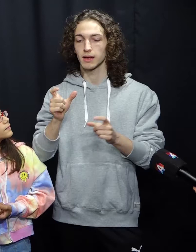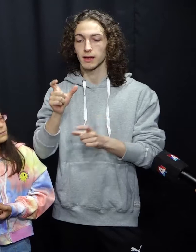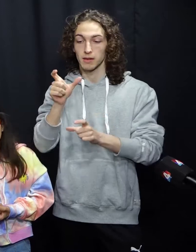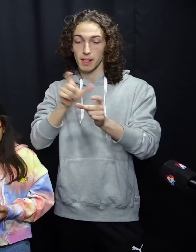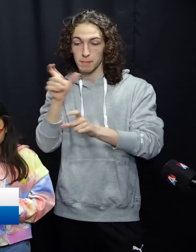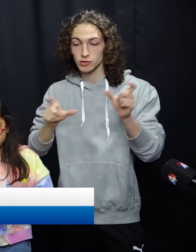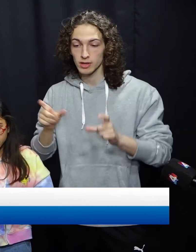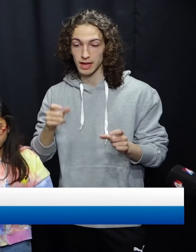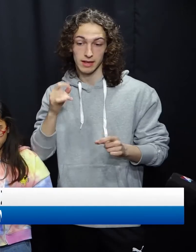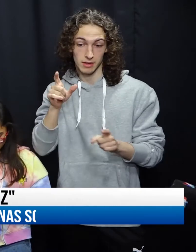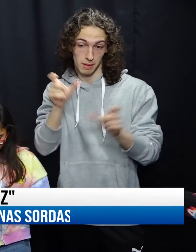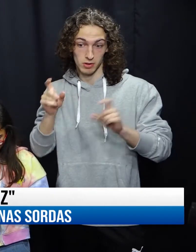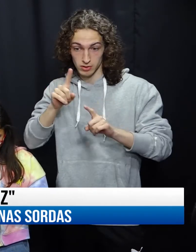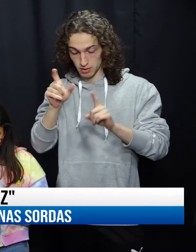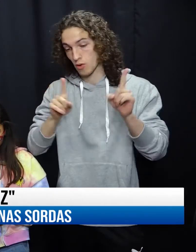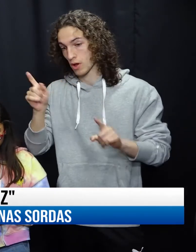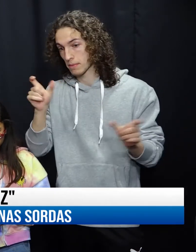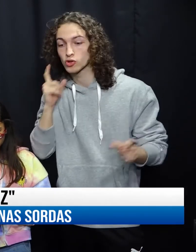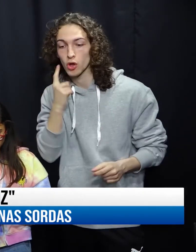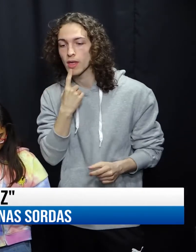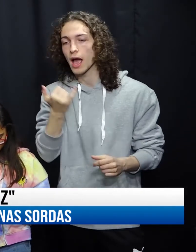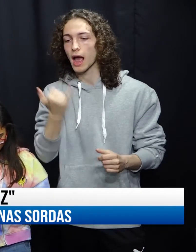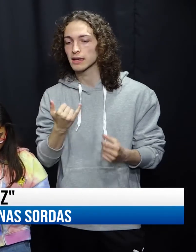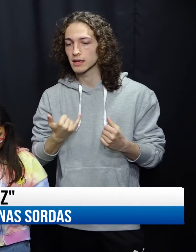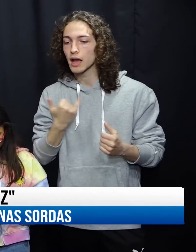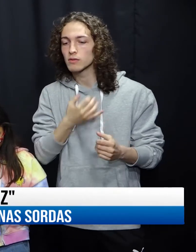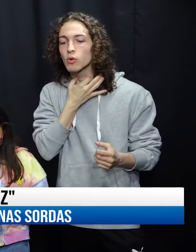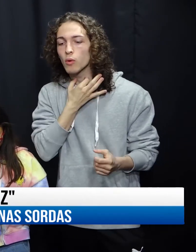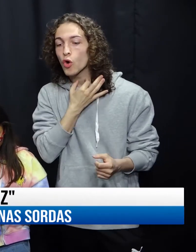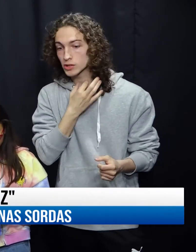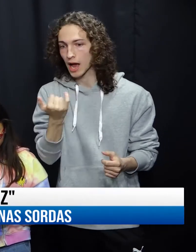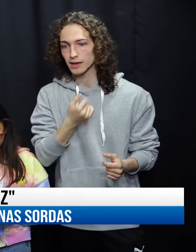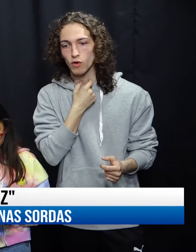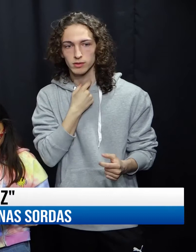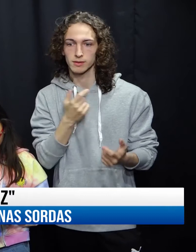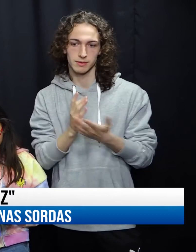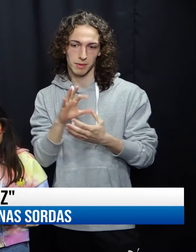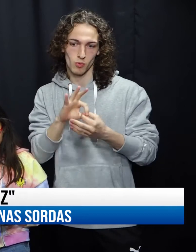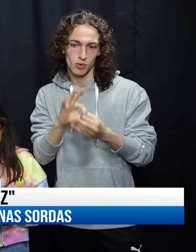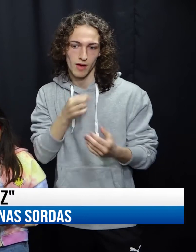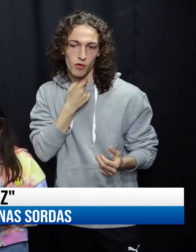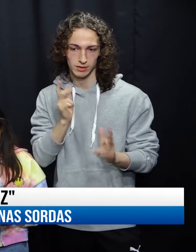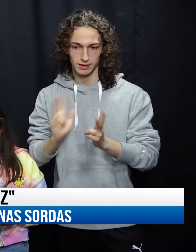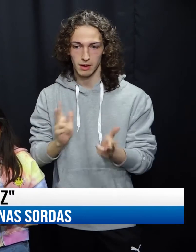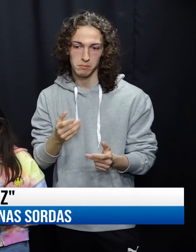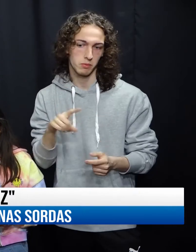Porque las personas que somos sordas, tenemos voz, muchas tenemos voz.